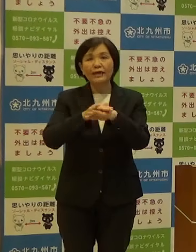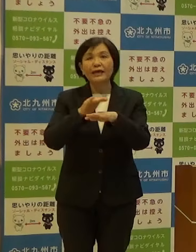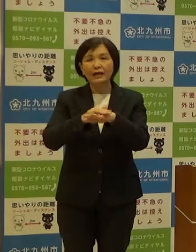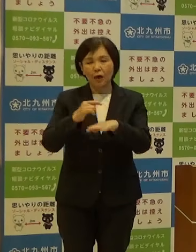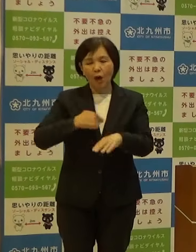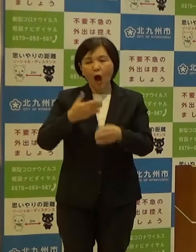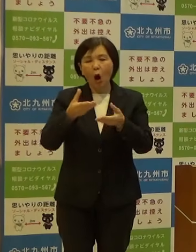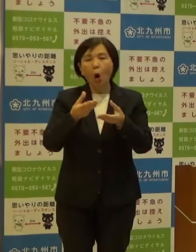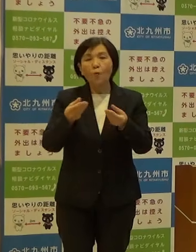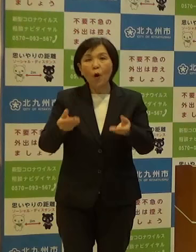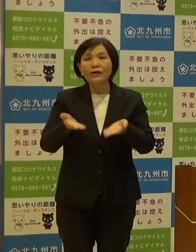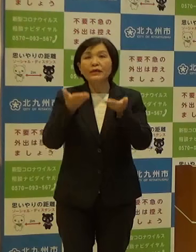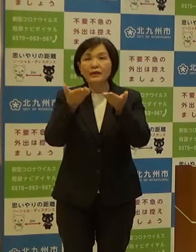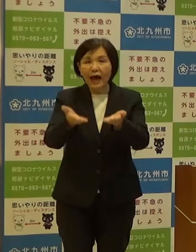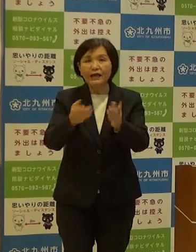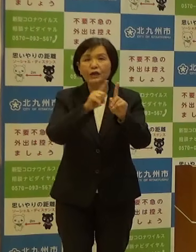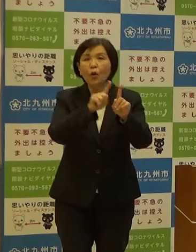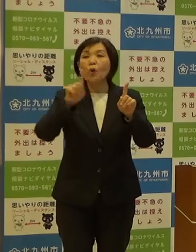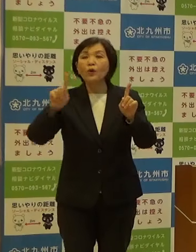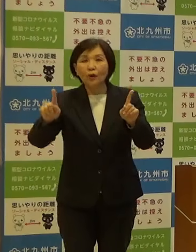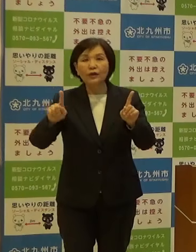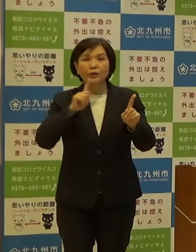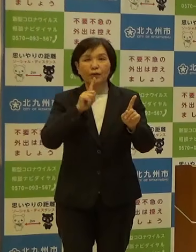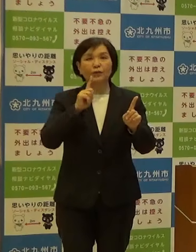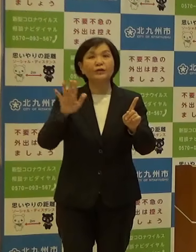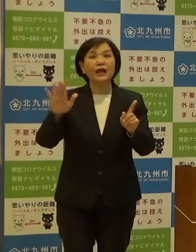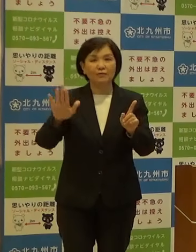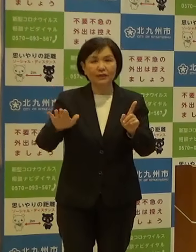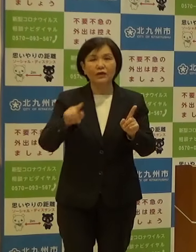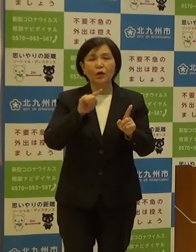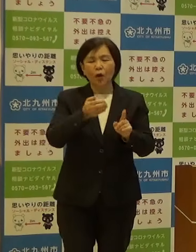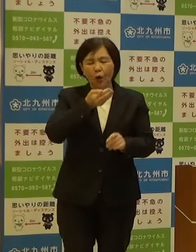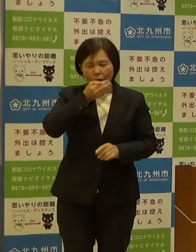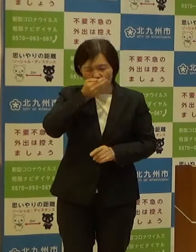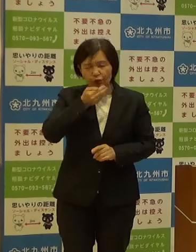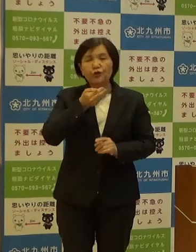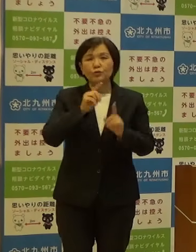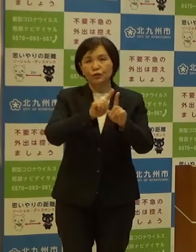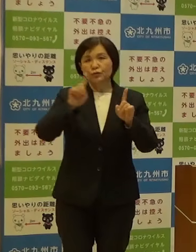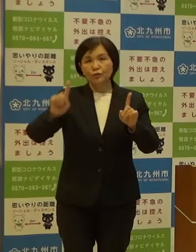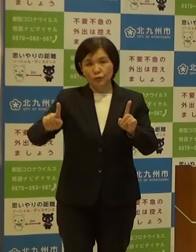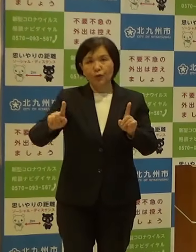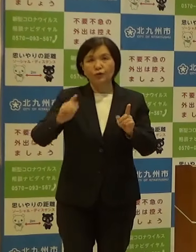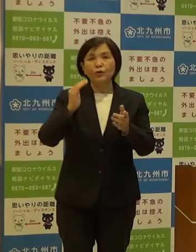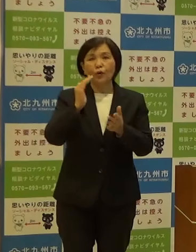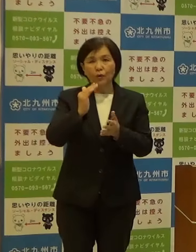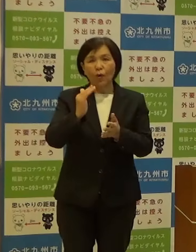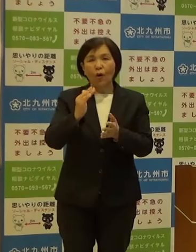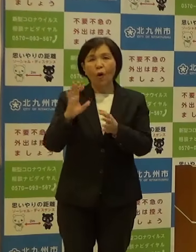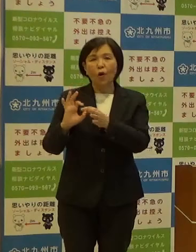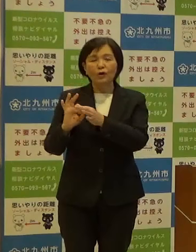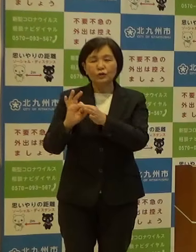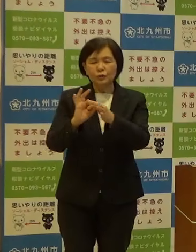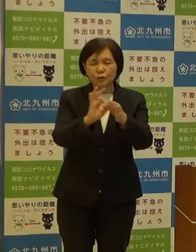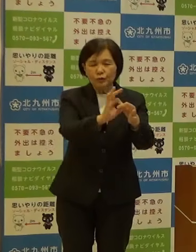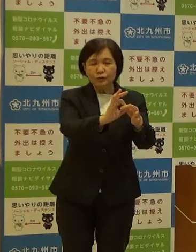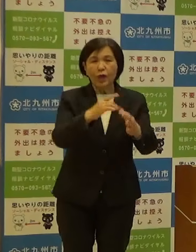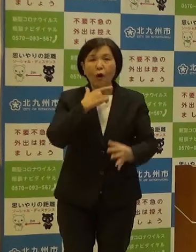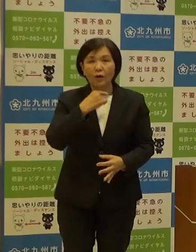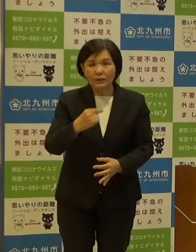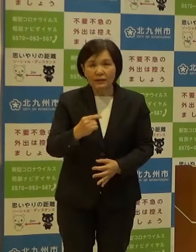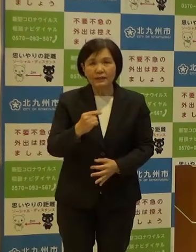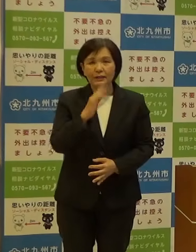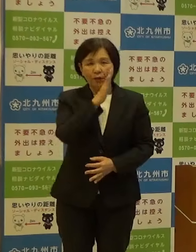、その思いやりのある距離を十分取ること、こうしたことに、これからもご留意をいただきたいのでございます